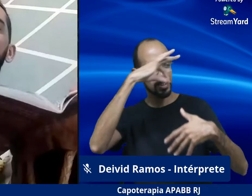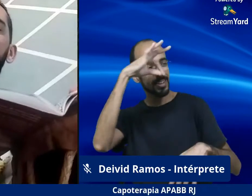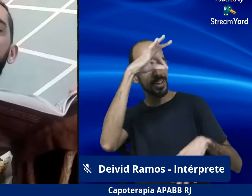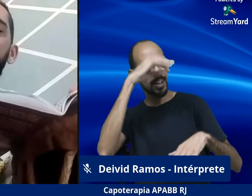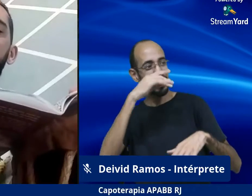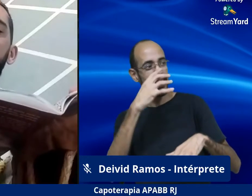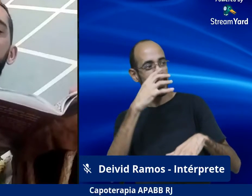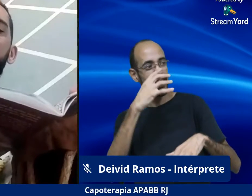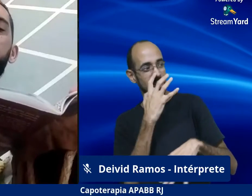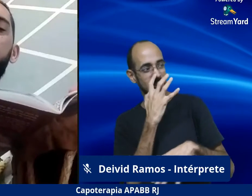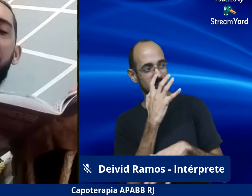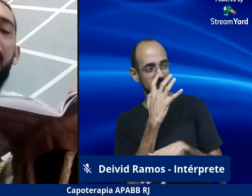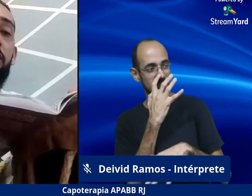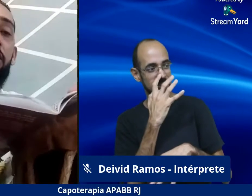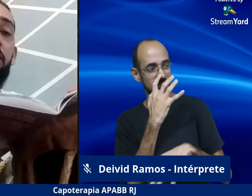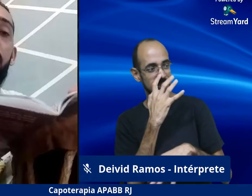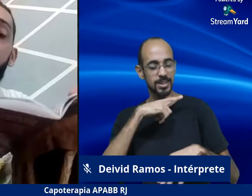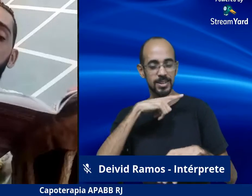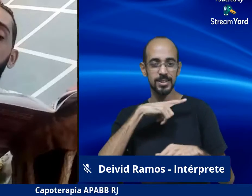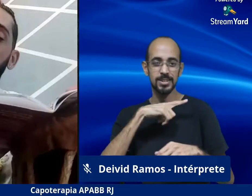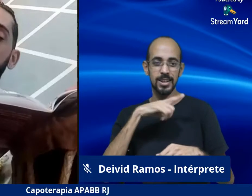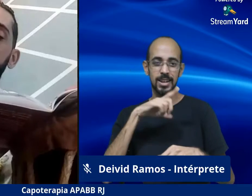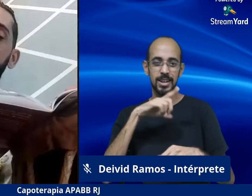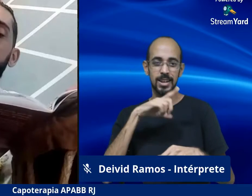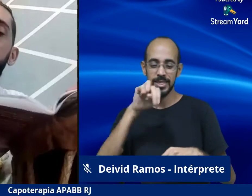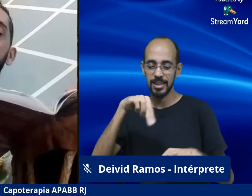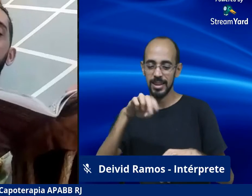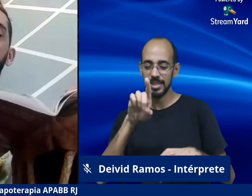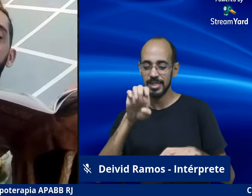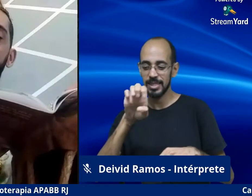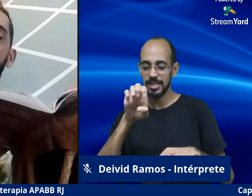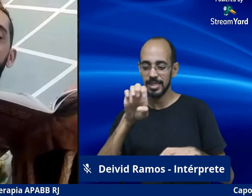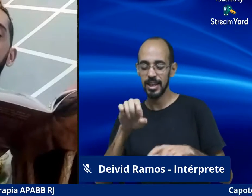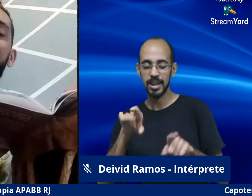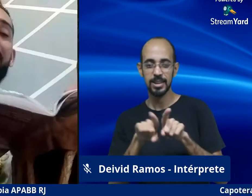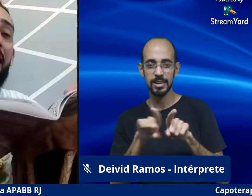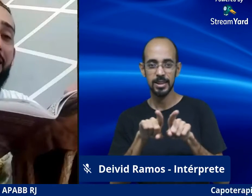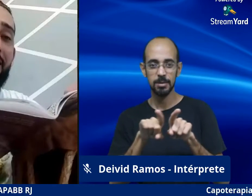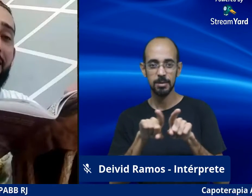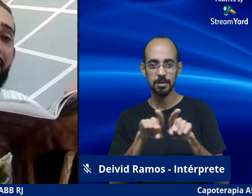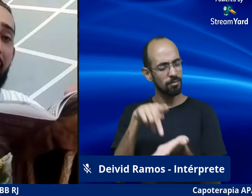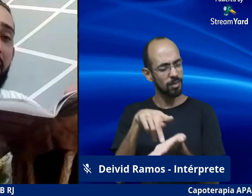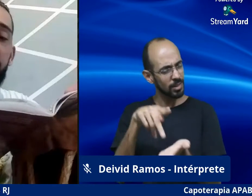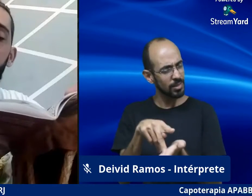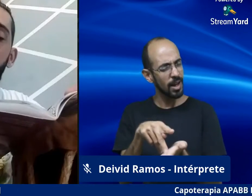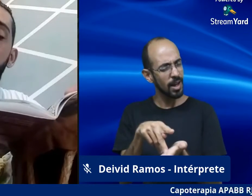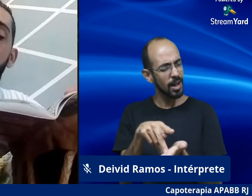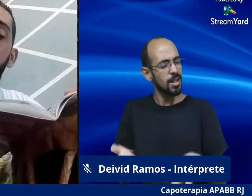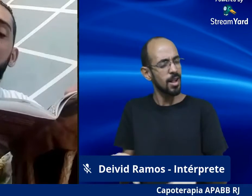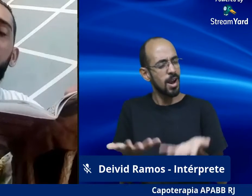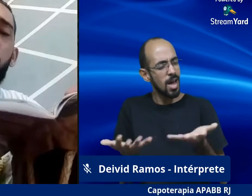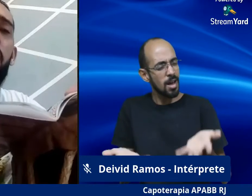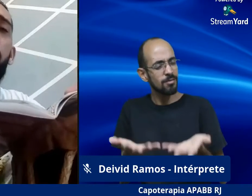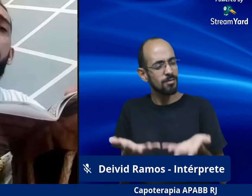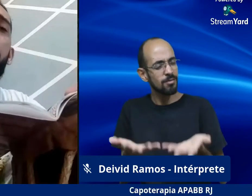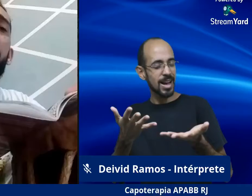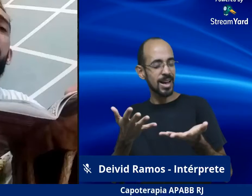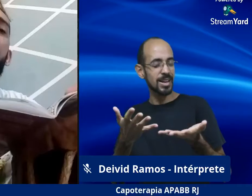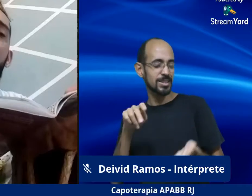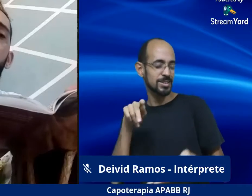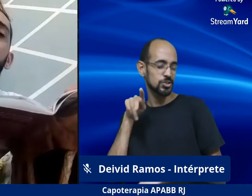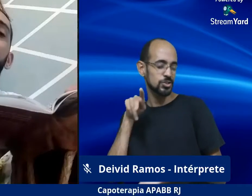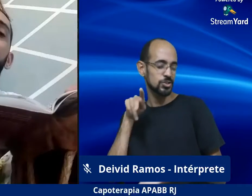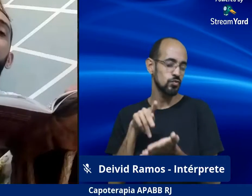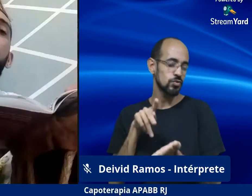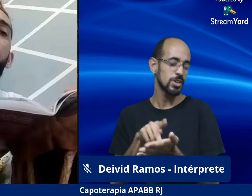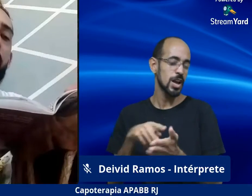tem dendê, tem verdade, destreza, leveza, sagacidade, patrimônio